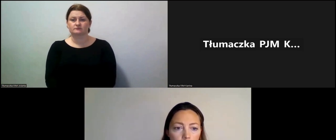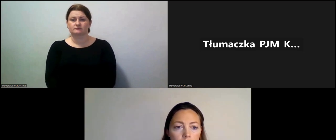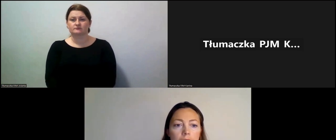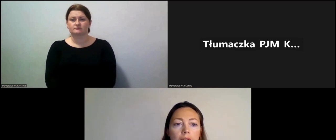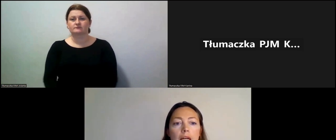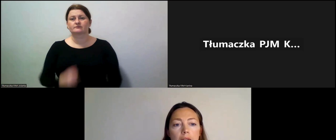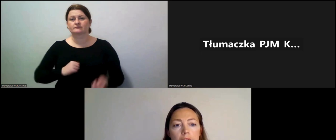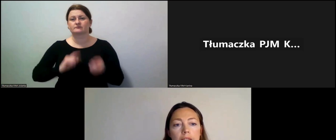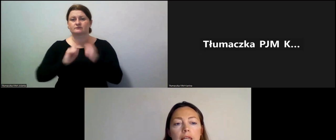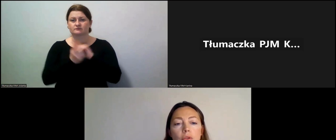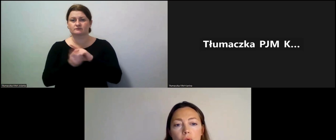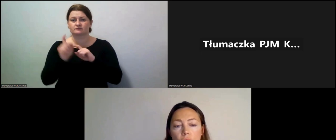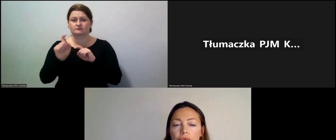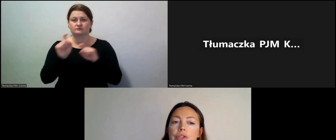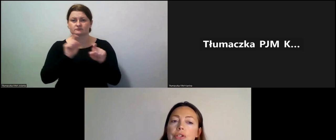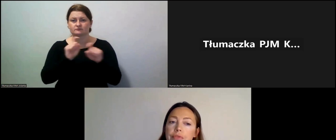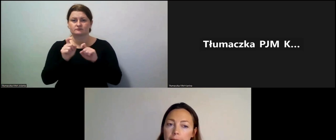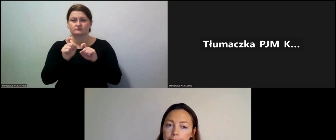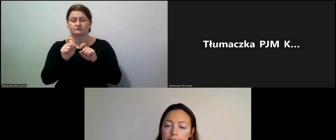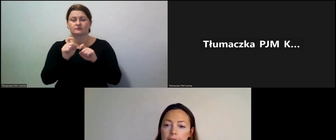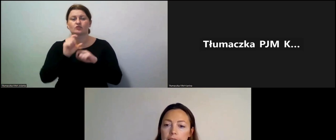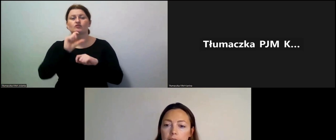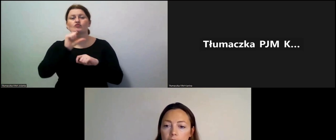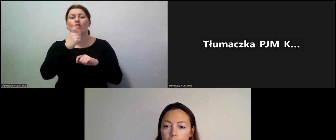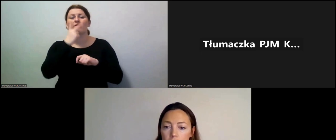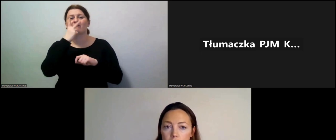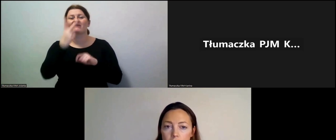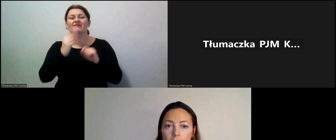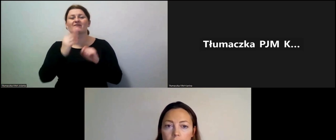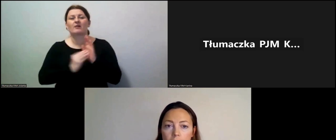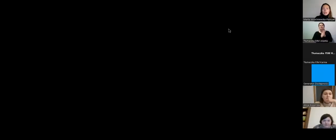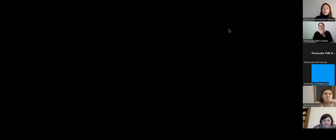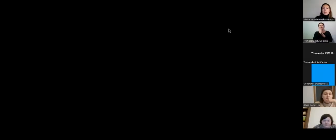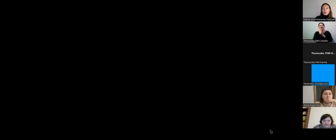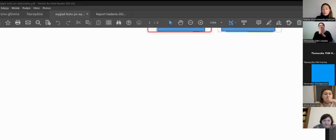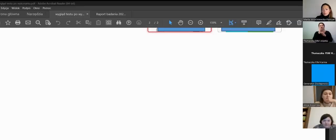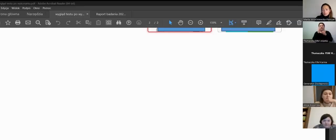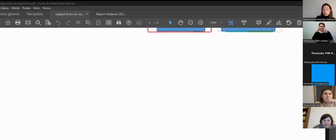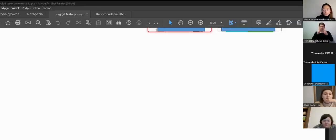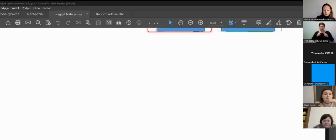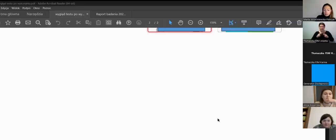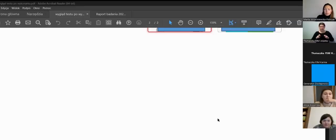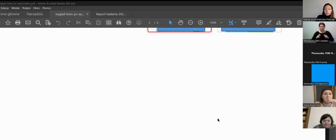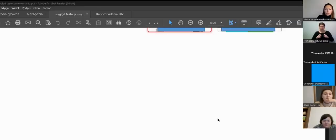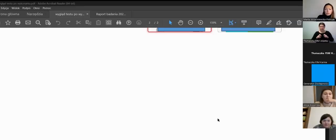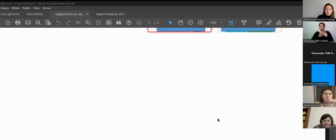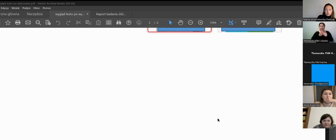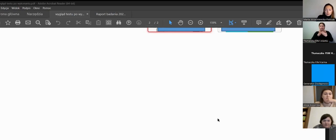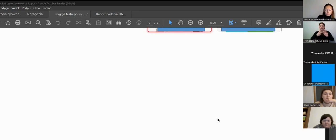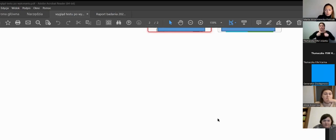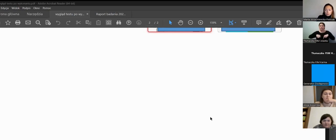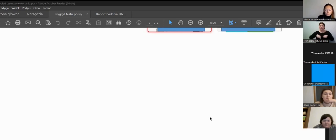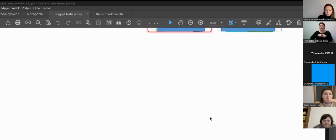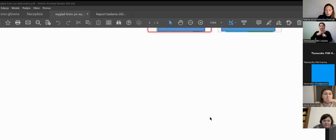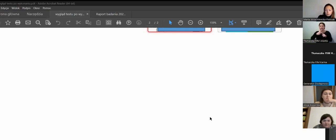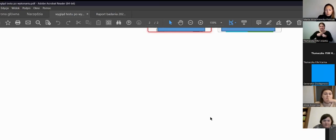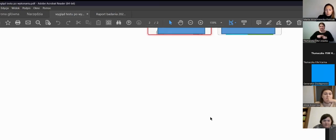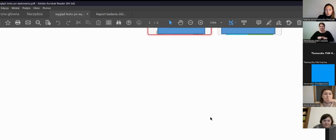Przekliknę się na to, co widzi w aplikacji diagnosta po wykonaniu tego